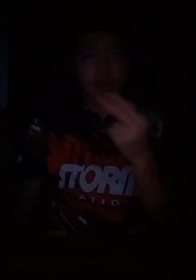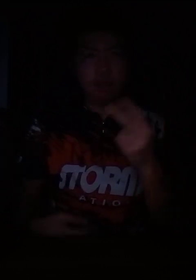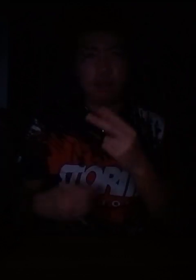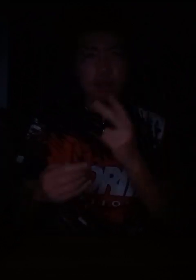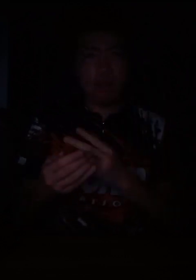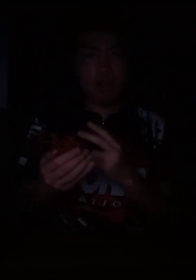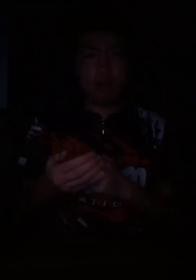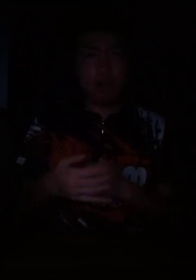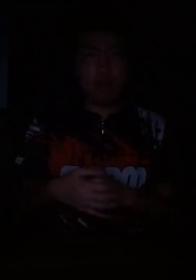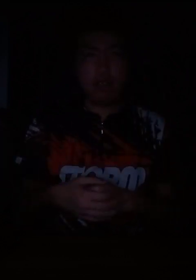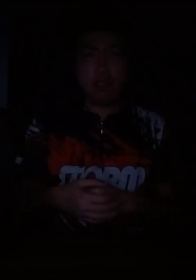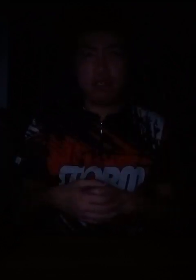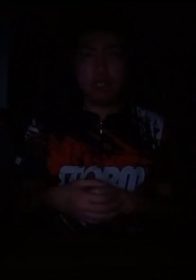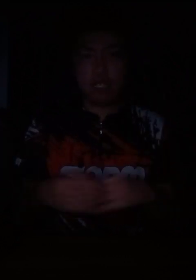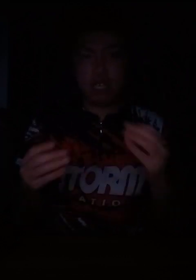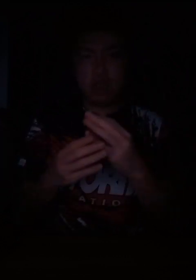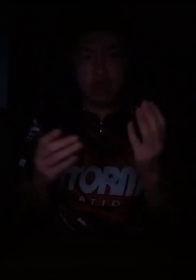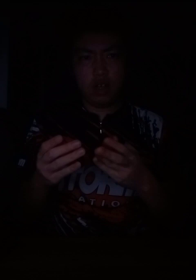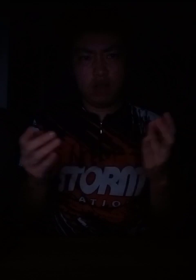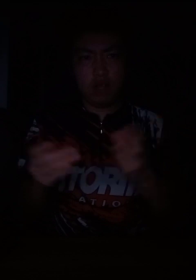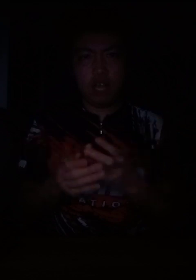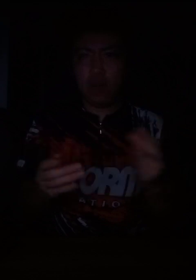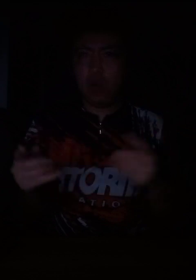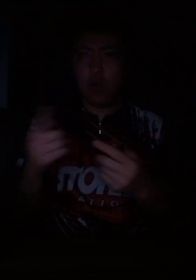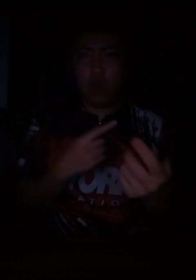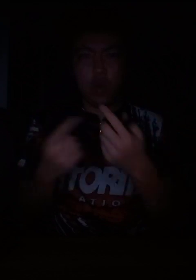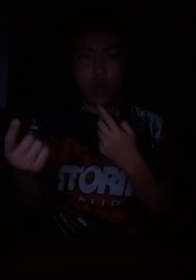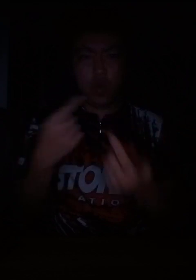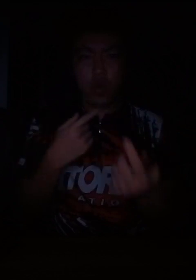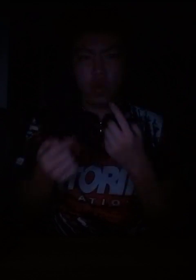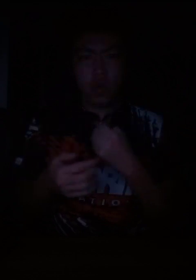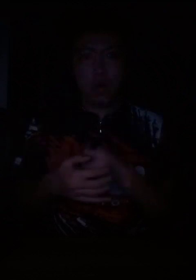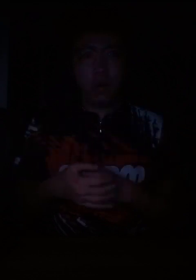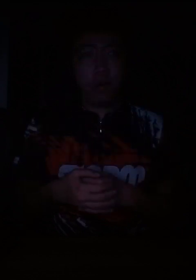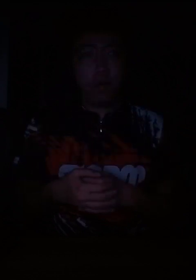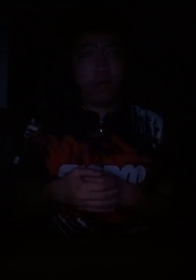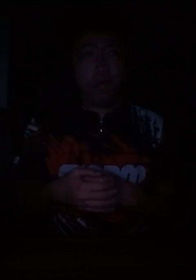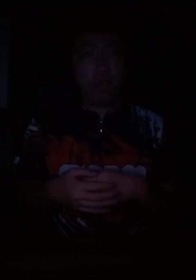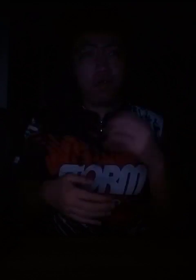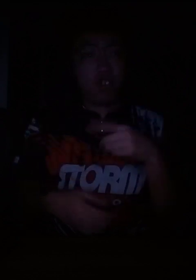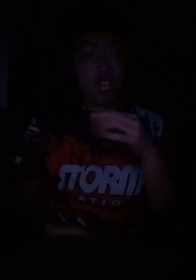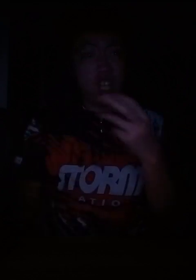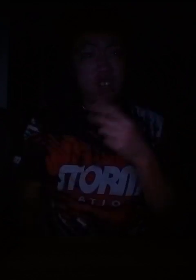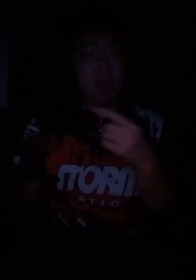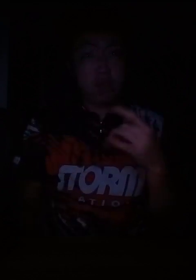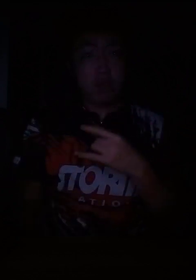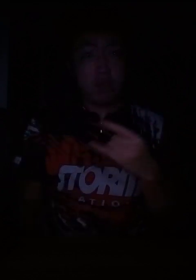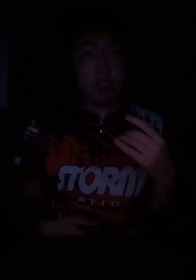공개했습니다. 재정지원금 얘기가 오고 갑니다. 투자든 뭐 이런 제안하는